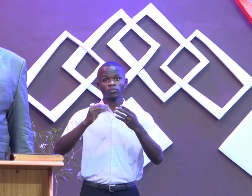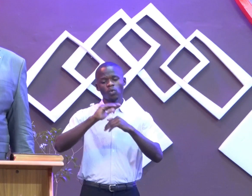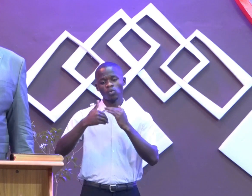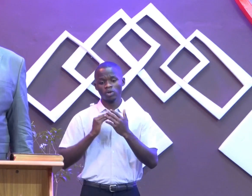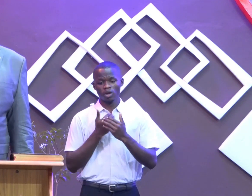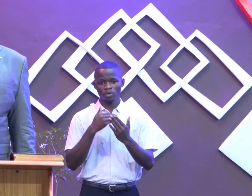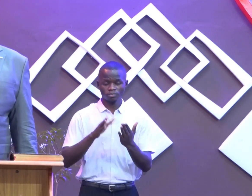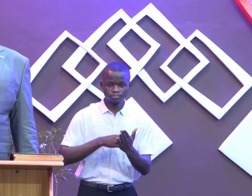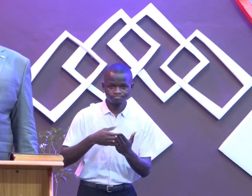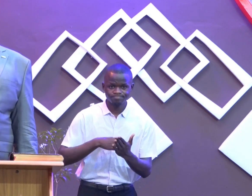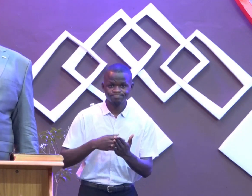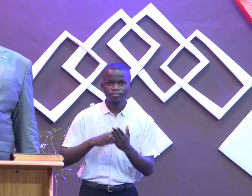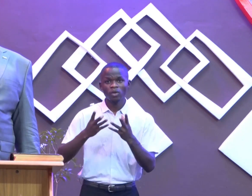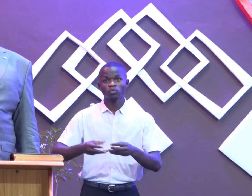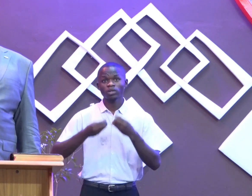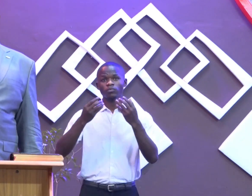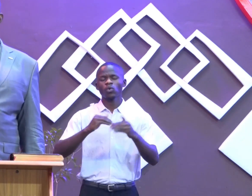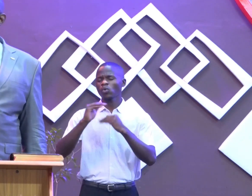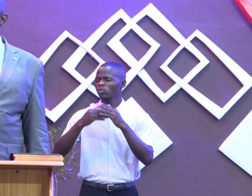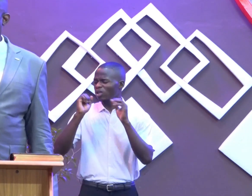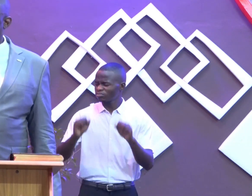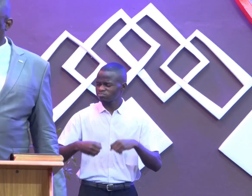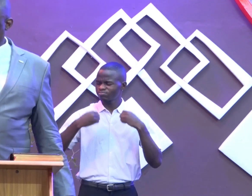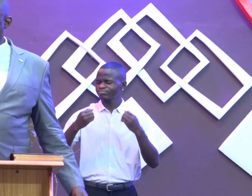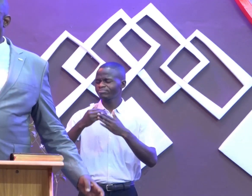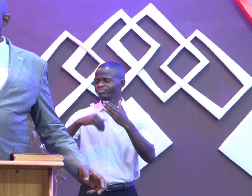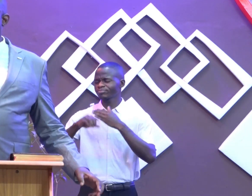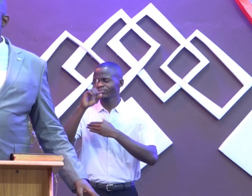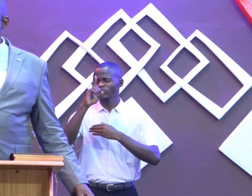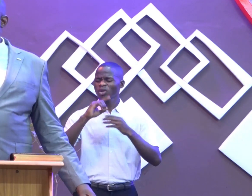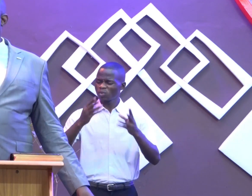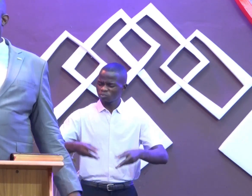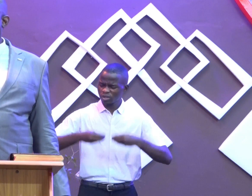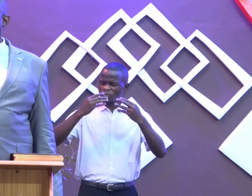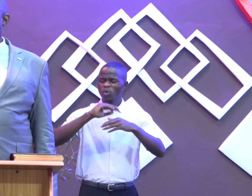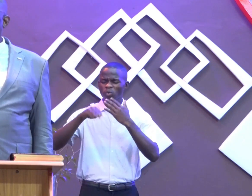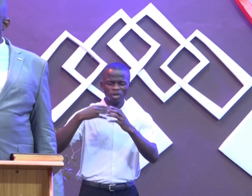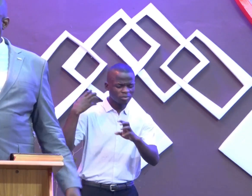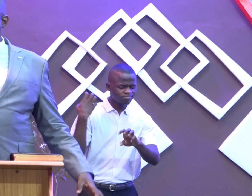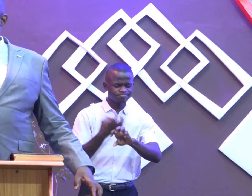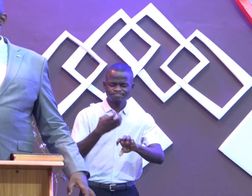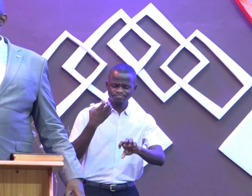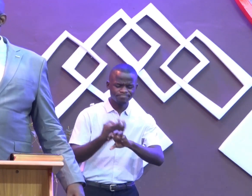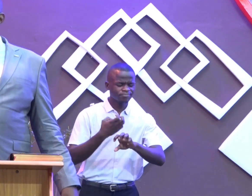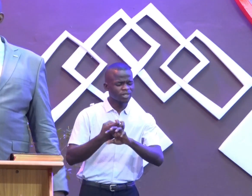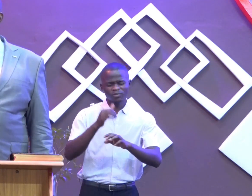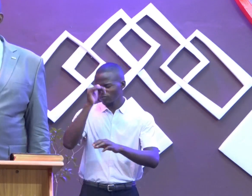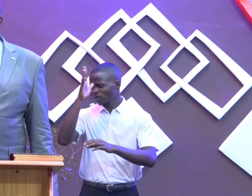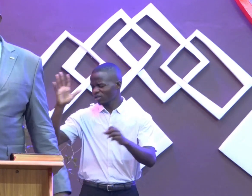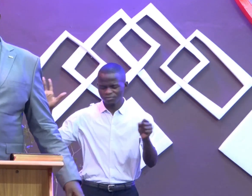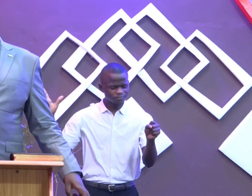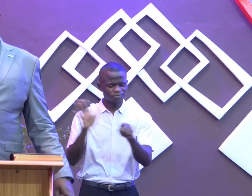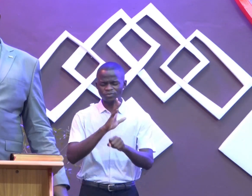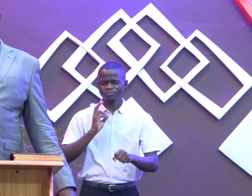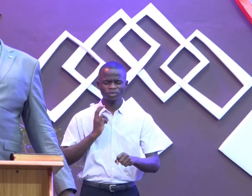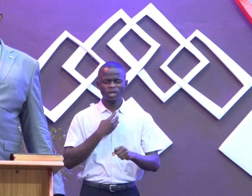wa fe tukuobu tasura wa fe tukuobu karu wa fe otujuse